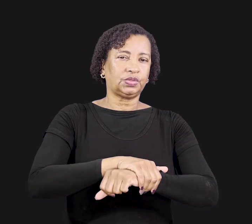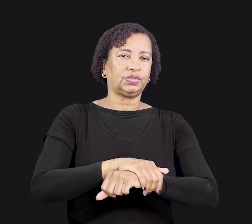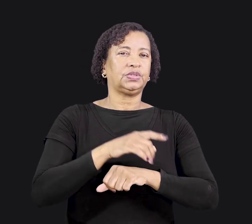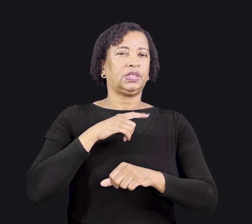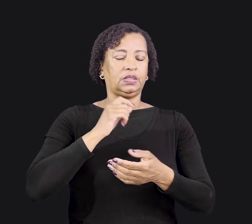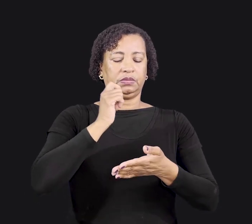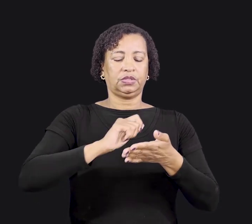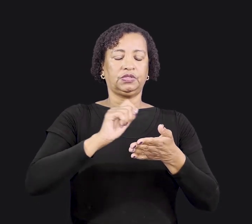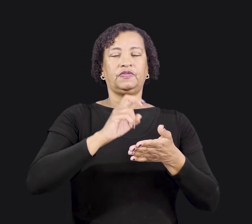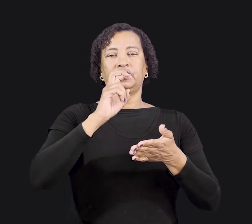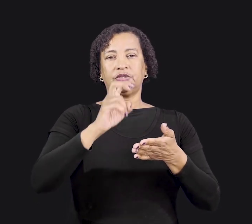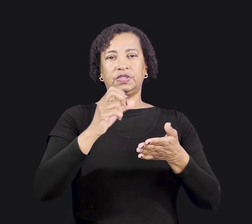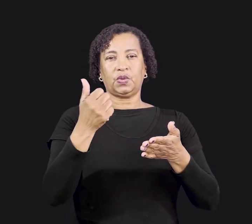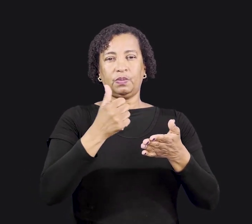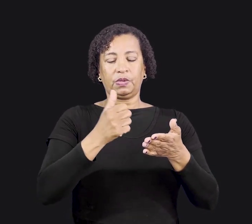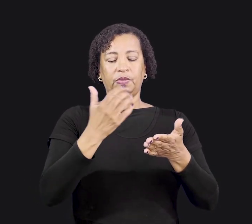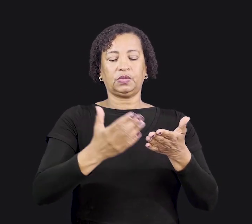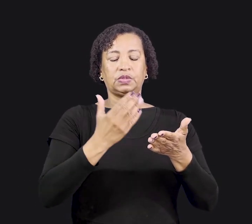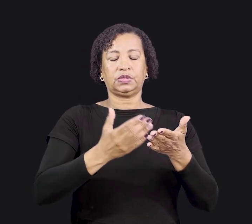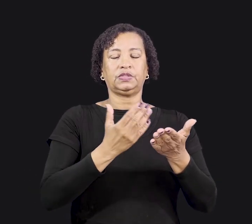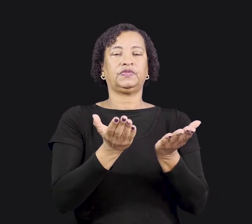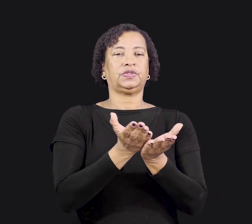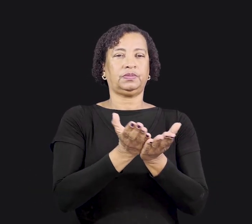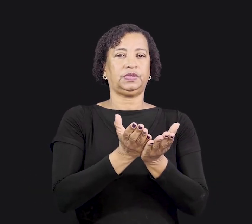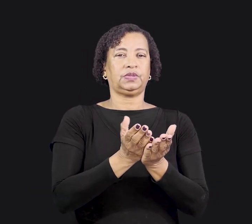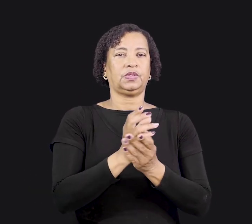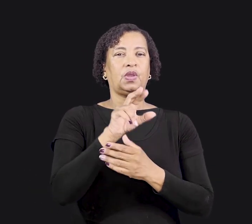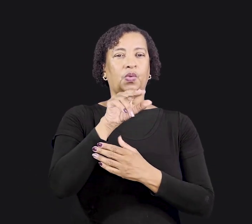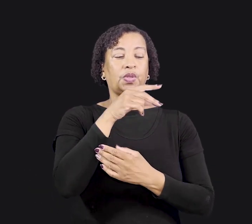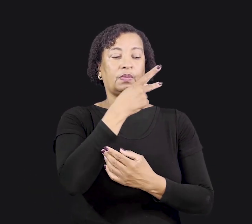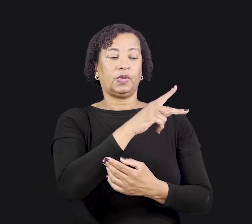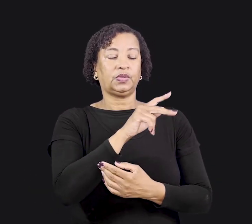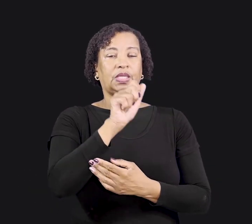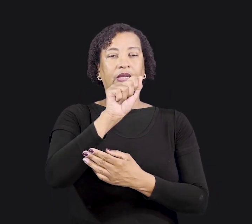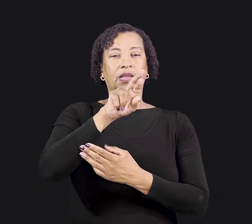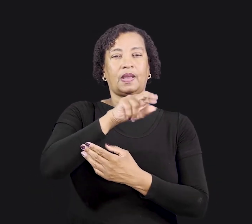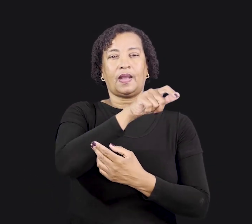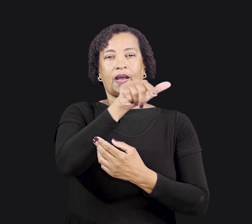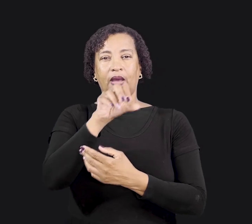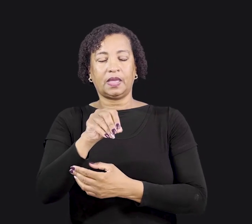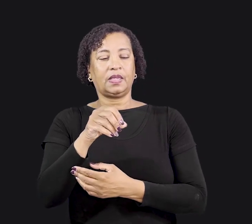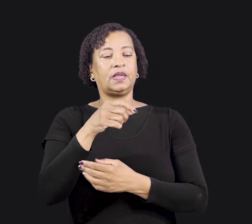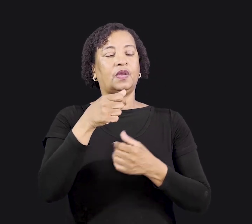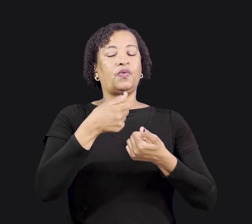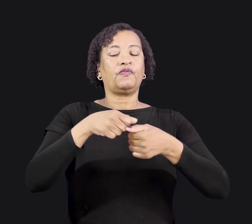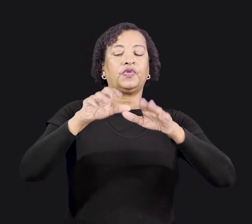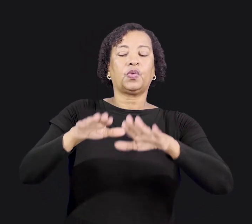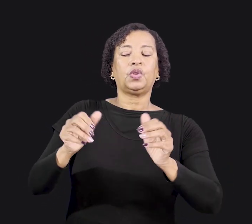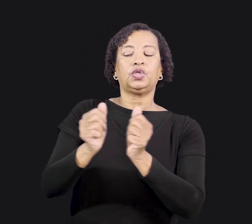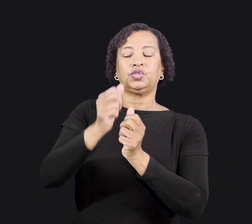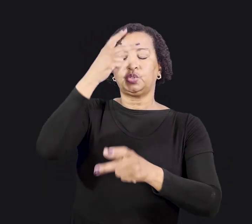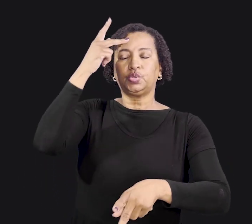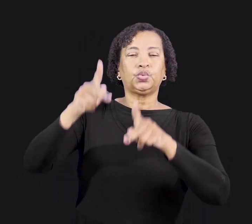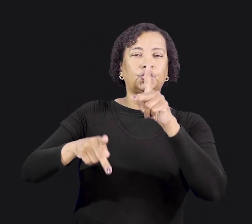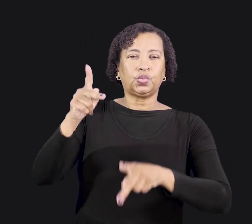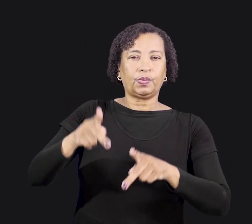Bíblia. Seu irmão Arão ficou lá no sopé da montanha, tentando satisfazer aquele povo e acabou construindo um bezerro de